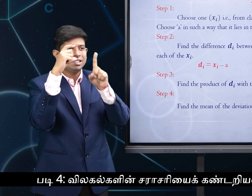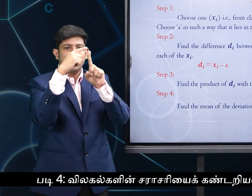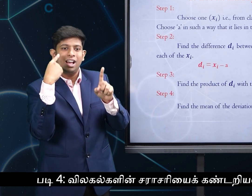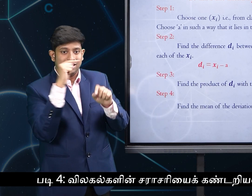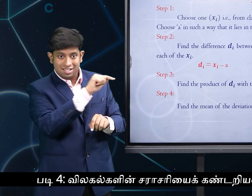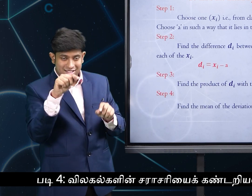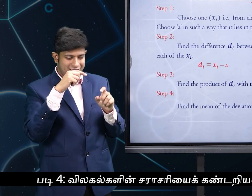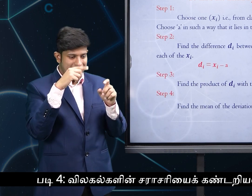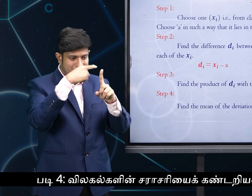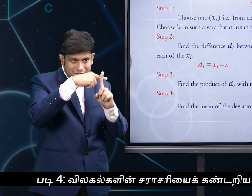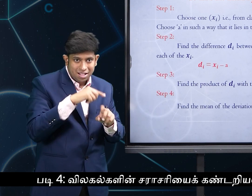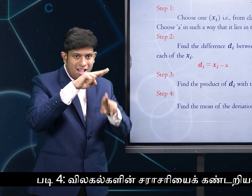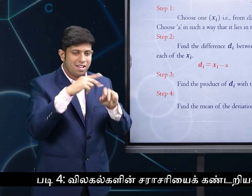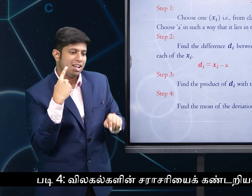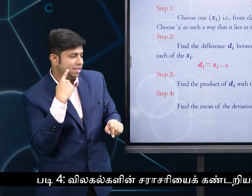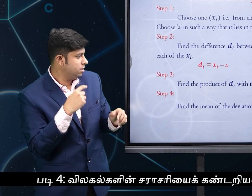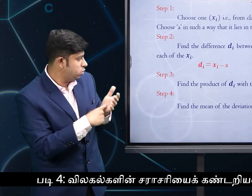சிக்மா f இலக்கம் I.